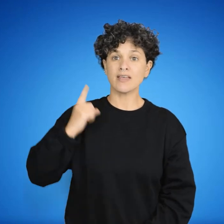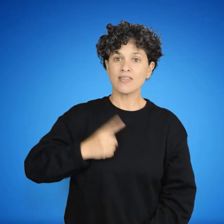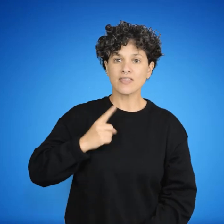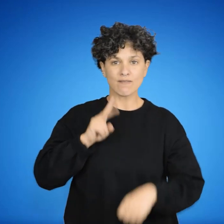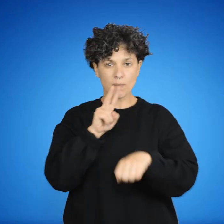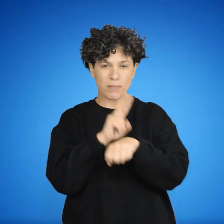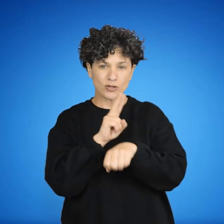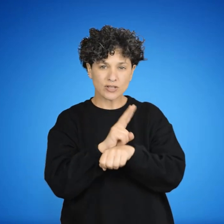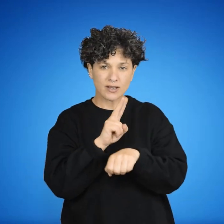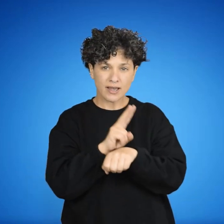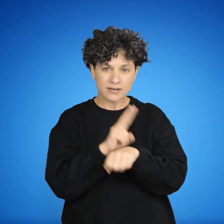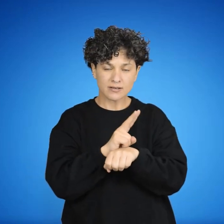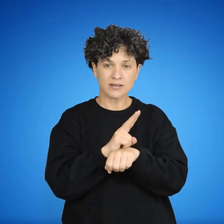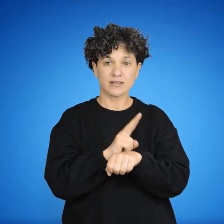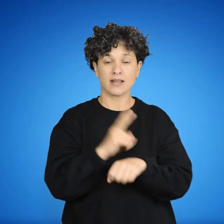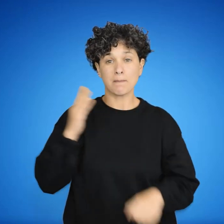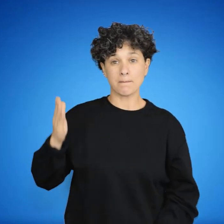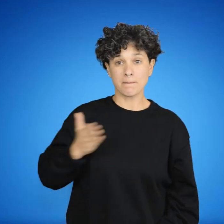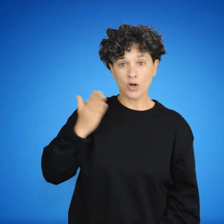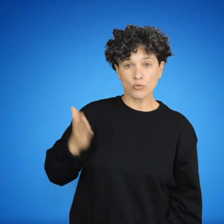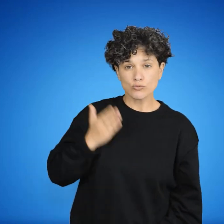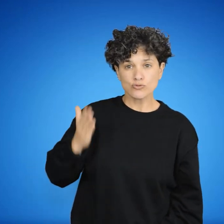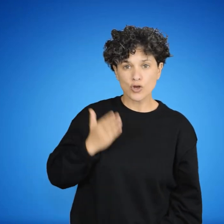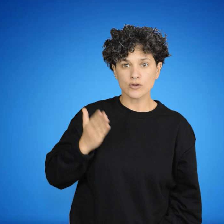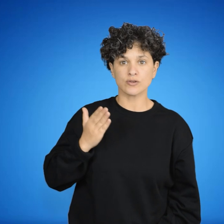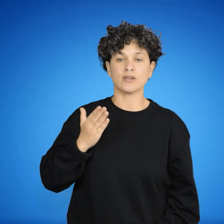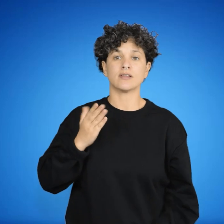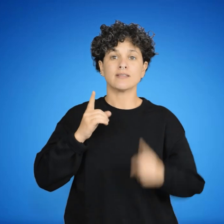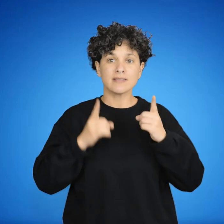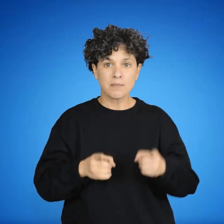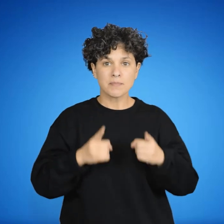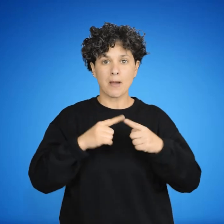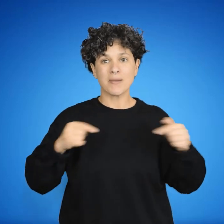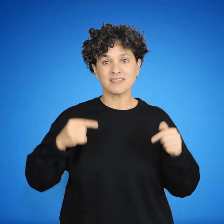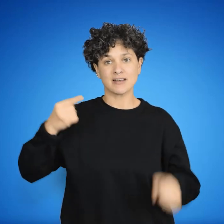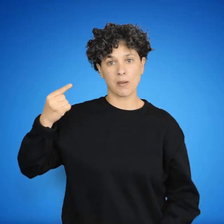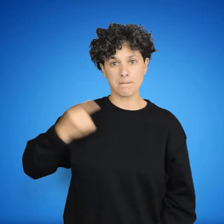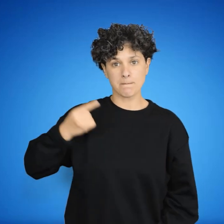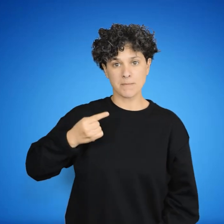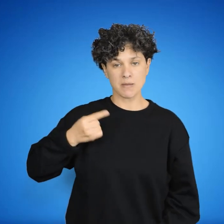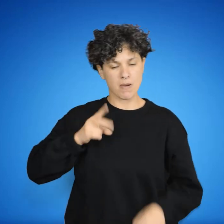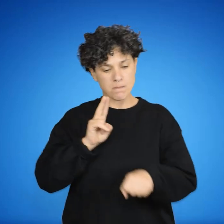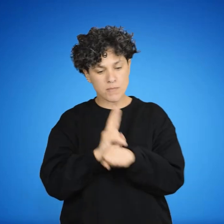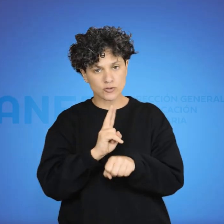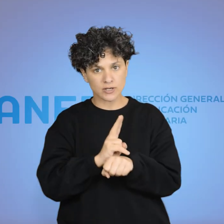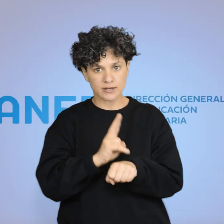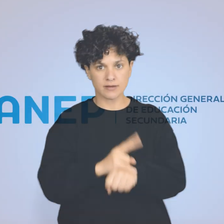común de sus productos y materias primas Asimismo propenderá a la efectiva complementación de sus servicios